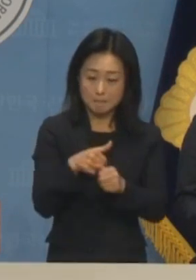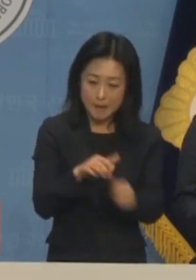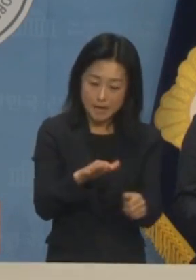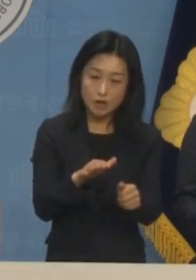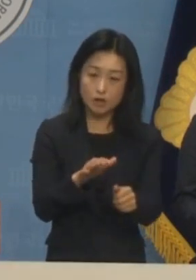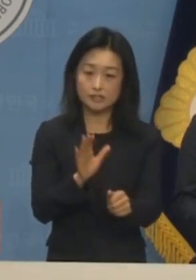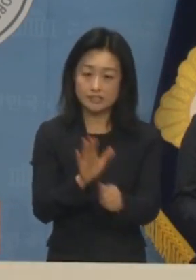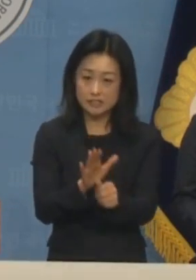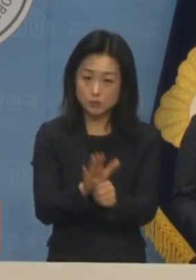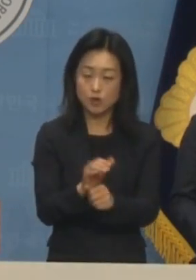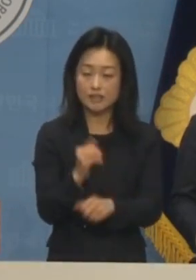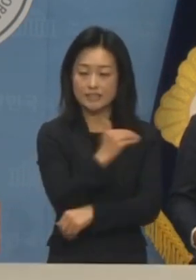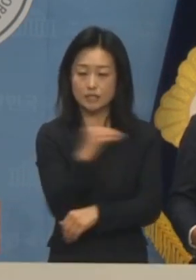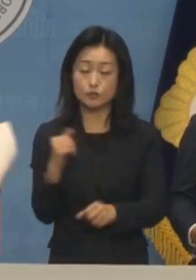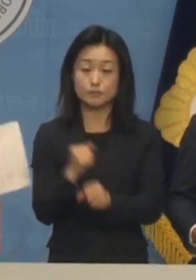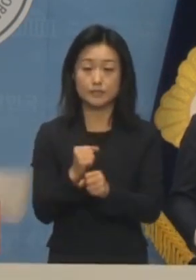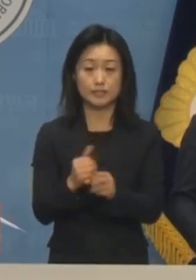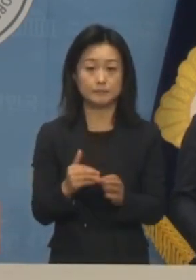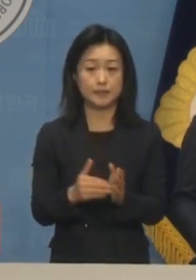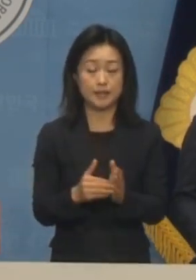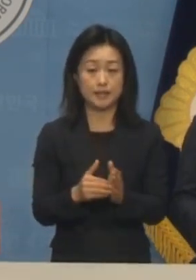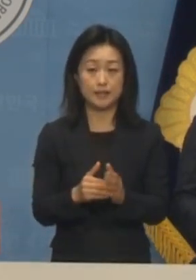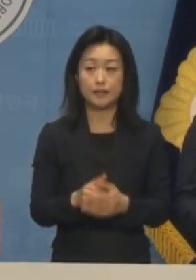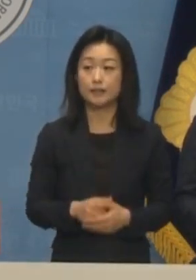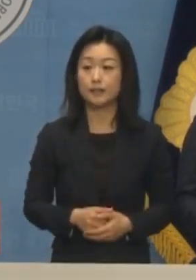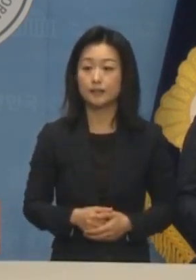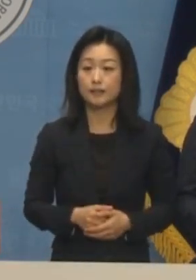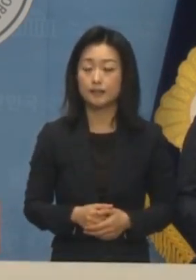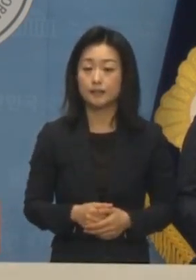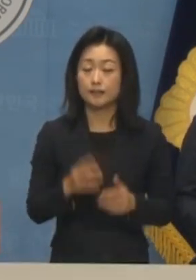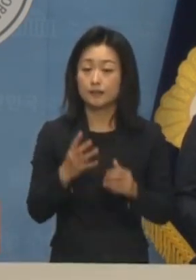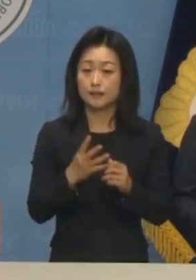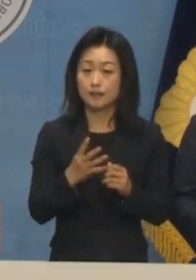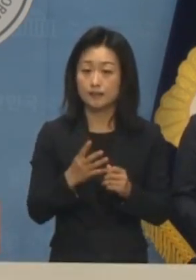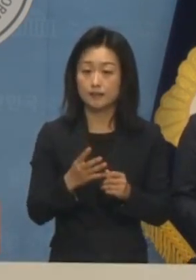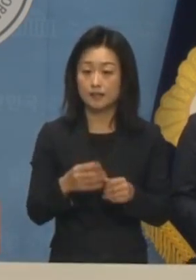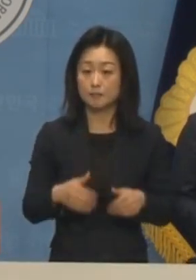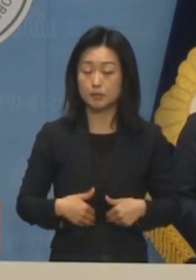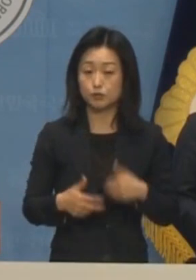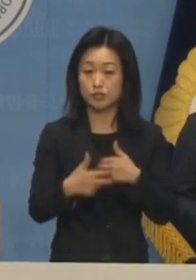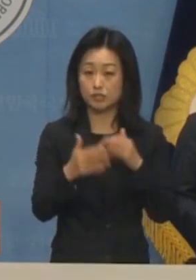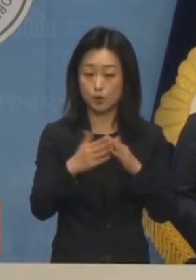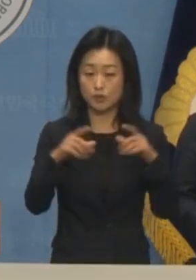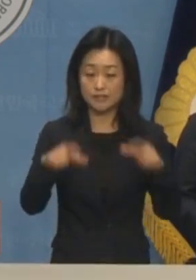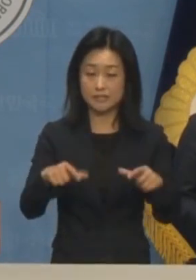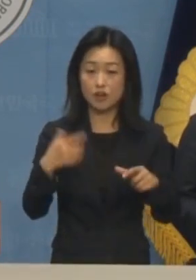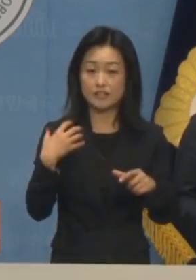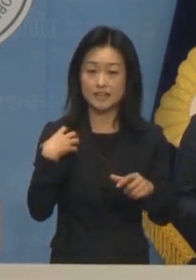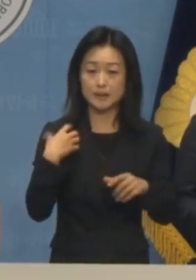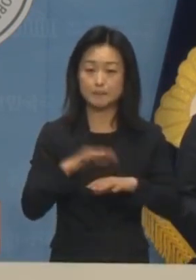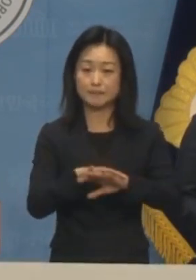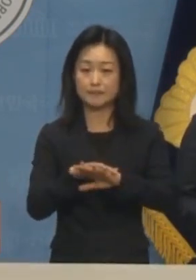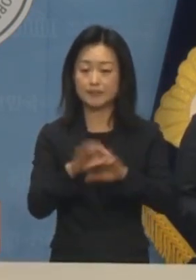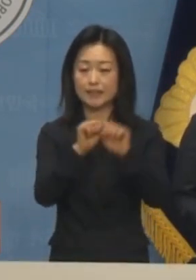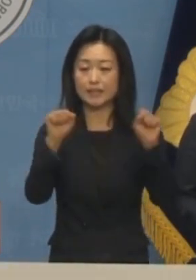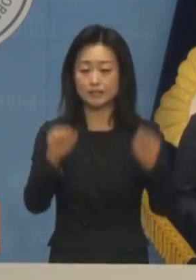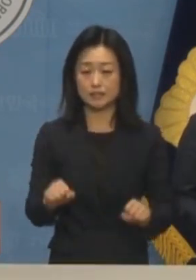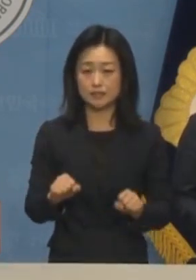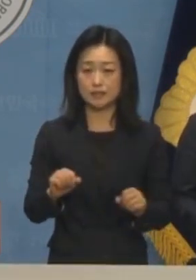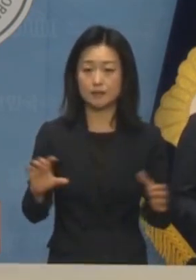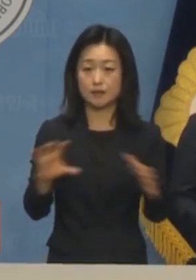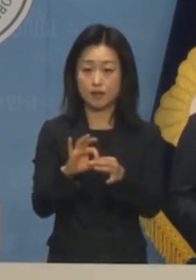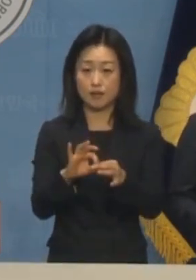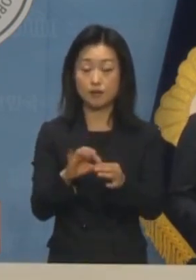지원 근거를 마련했습니다. 넷째, 필수의료 지역 책임 네트워크가 제 역할을 할 수